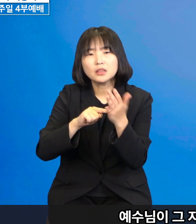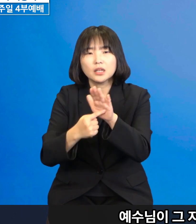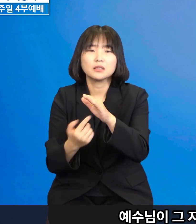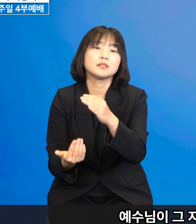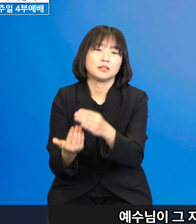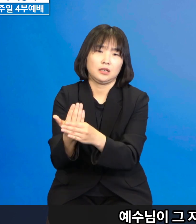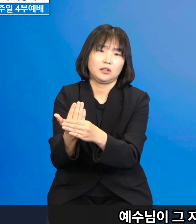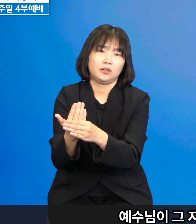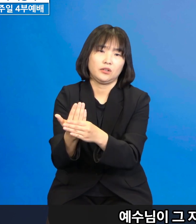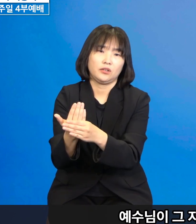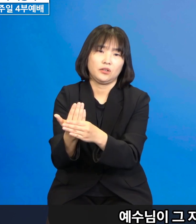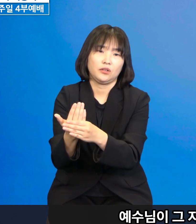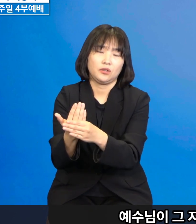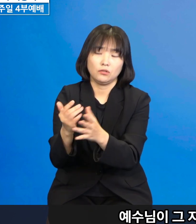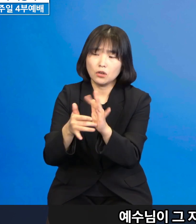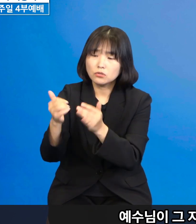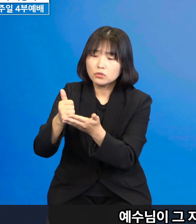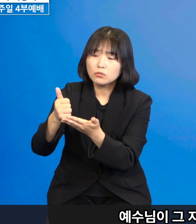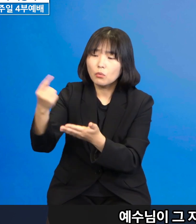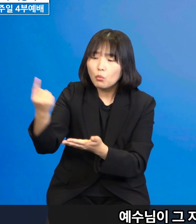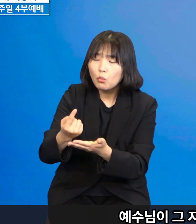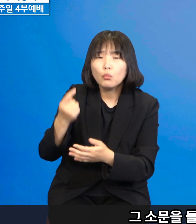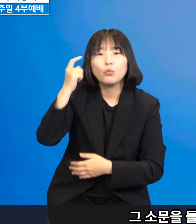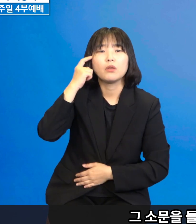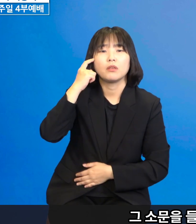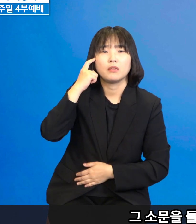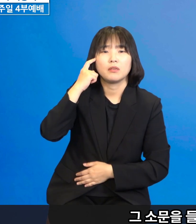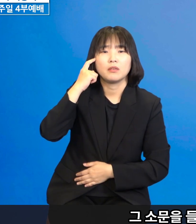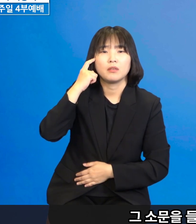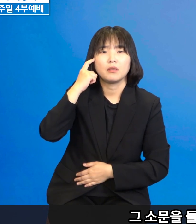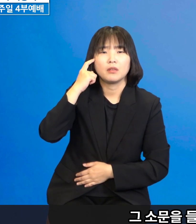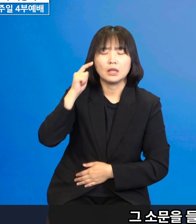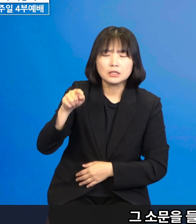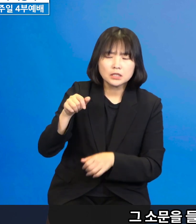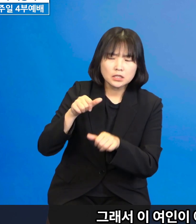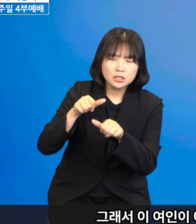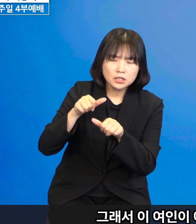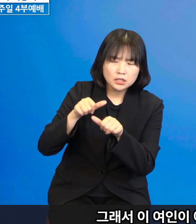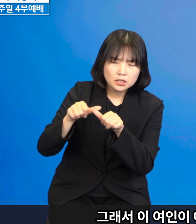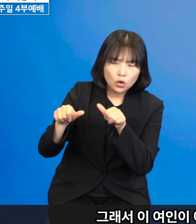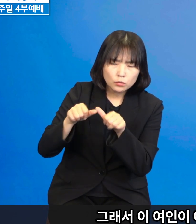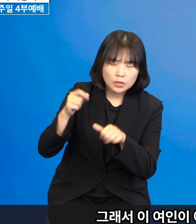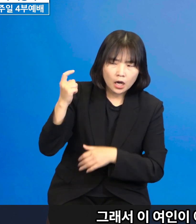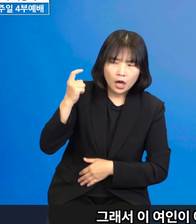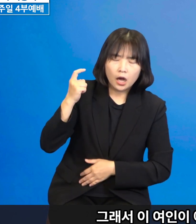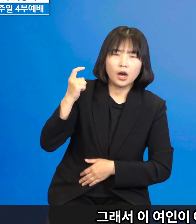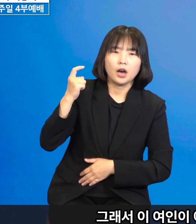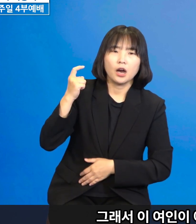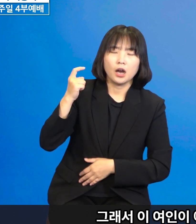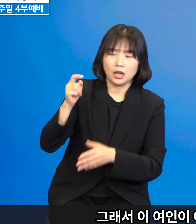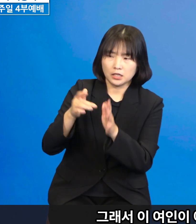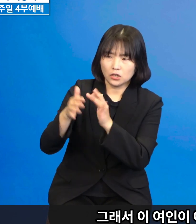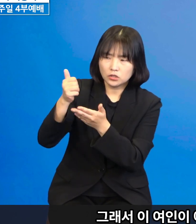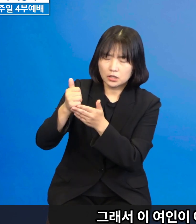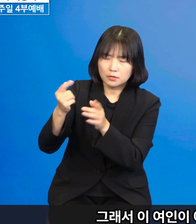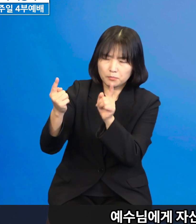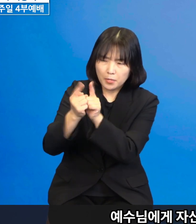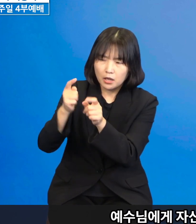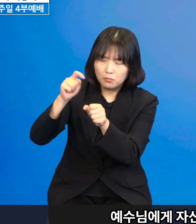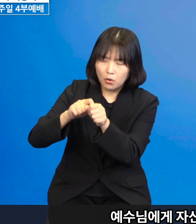사건, 예수님이 그 지역에 왜 오십니까? 그 소문을 들었어요, 이 여인이. 그래서 이 여인이 예수님을 만나러